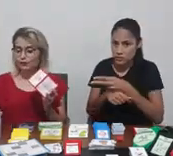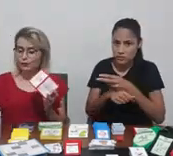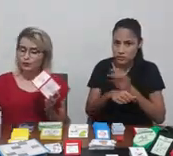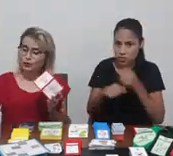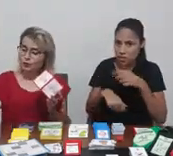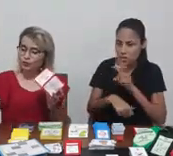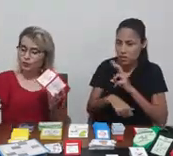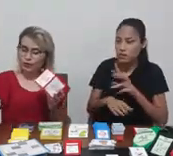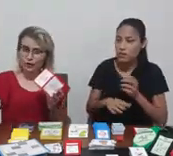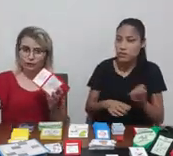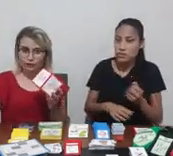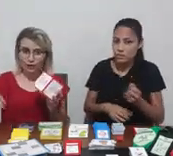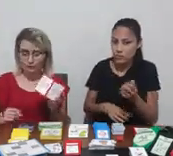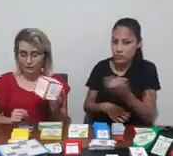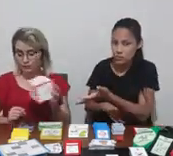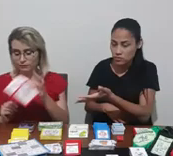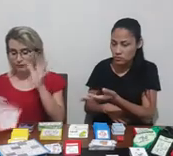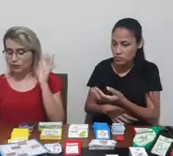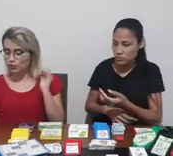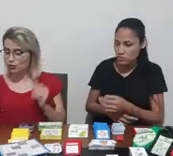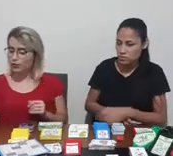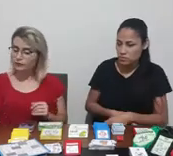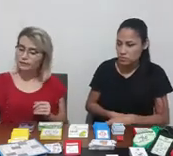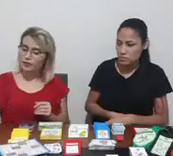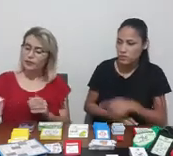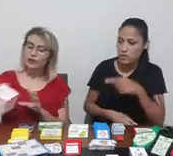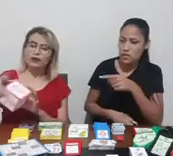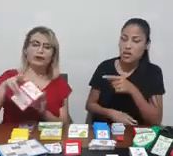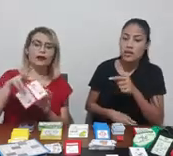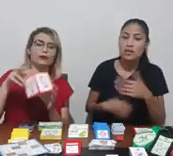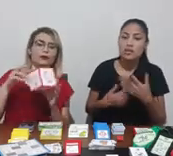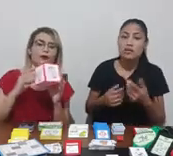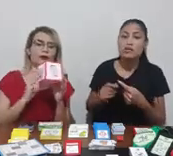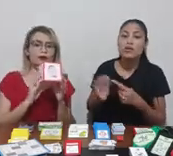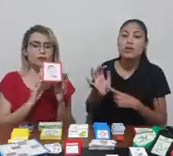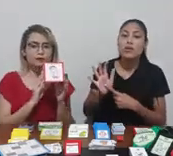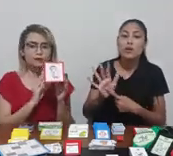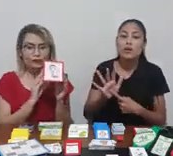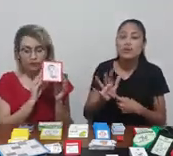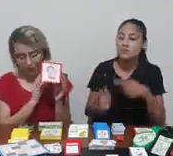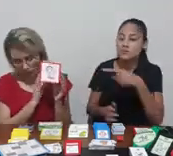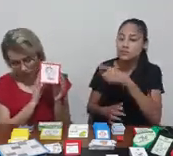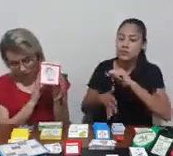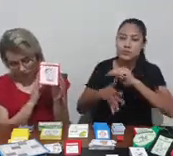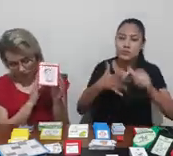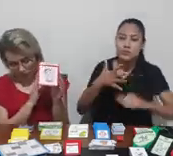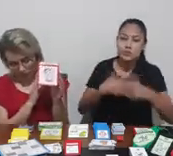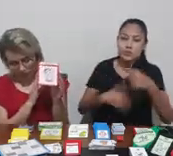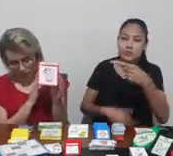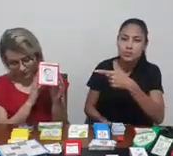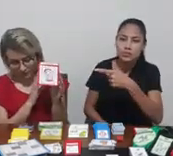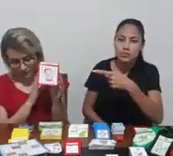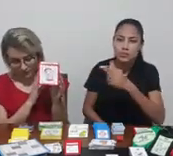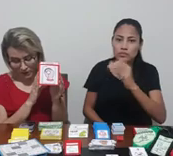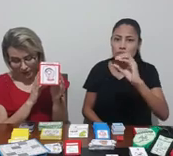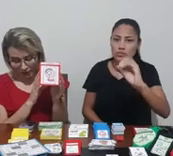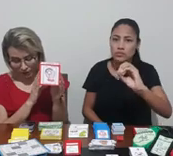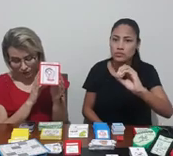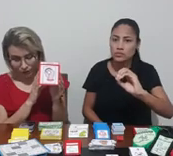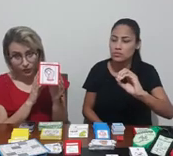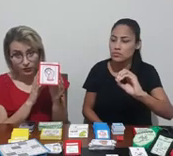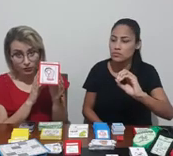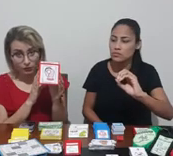eu vou jogar aqui do lado. Então, eu joguei e aí caiu essa configuração de mão. Estão vendo aí?